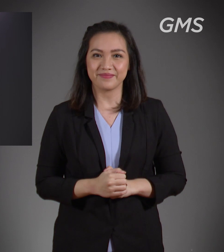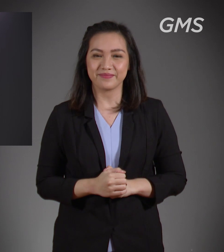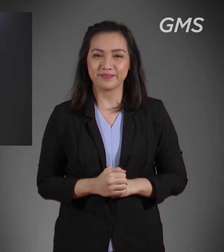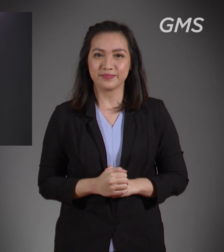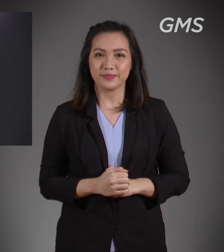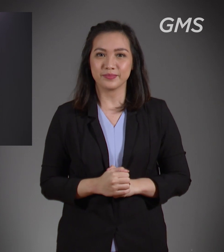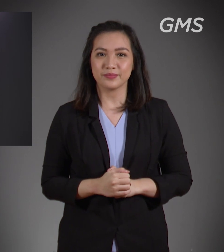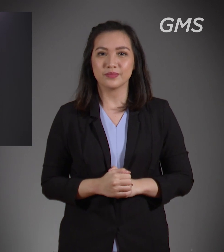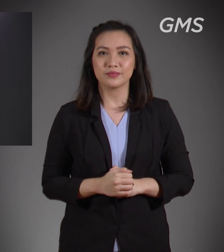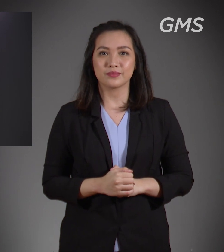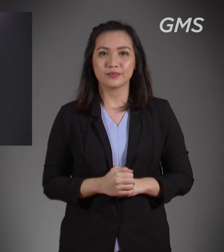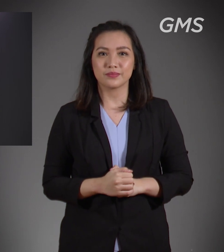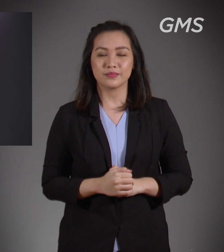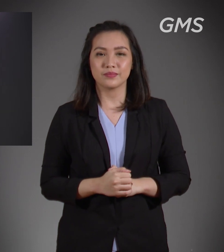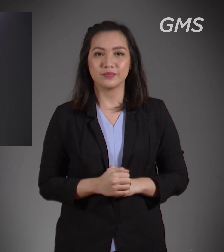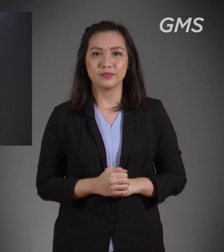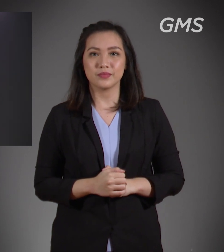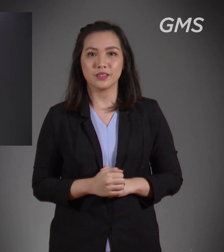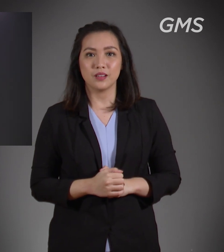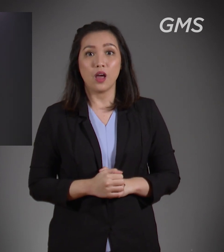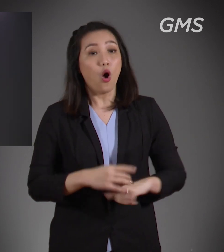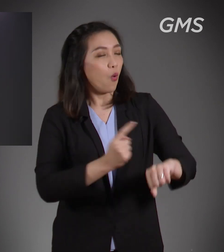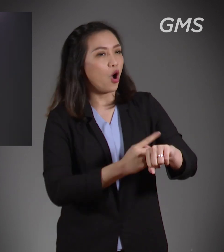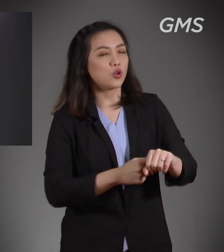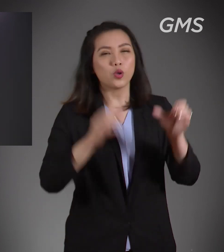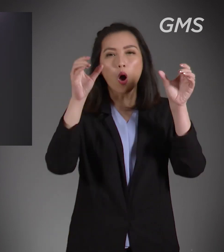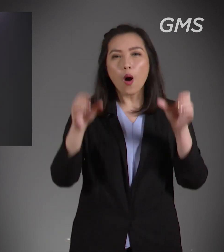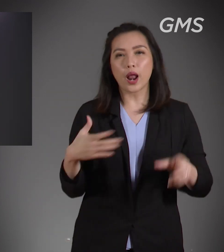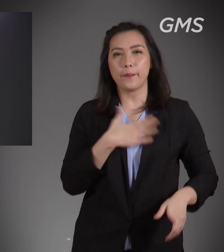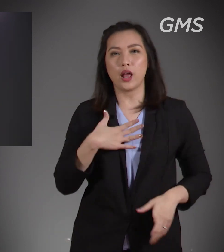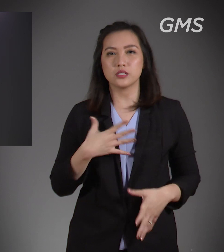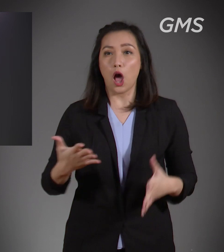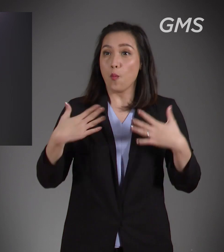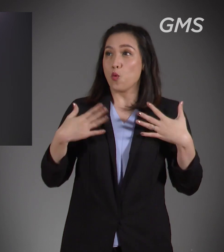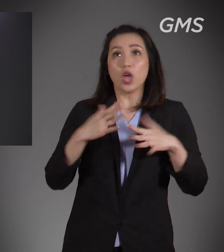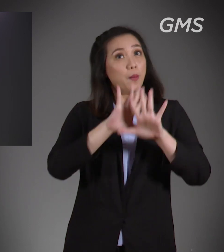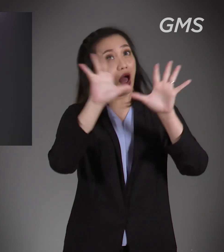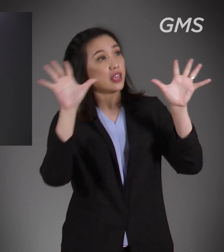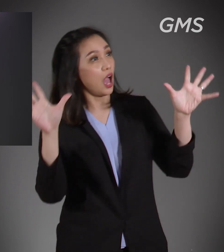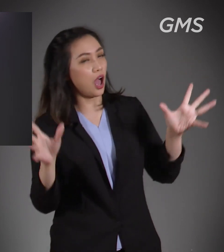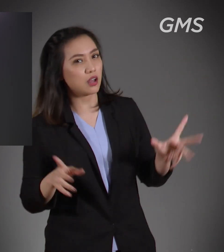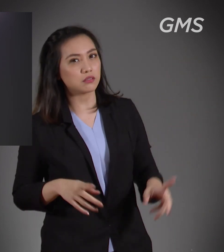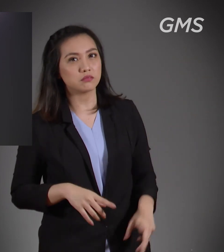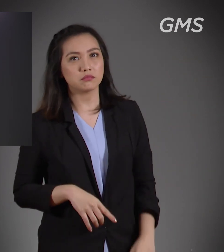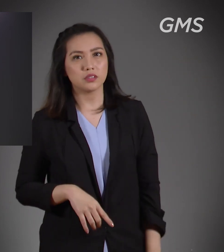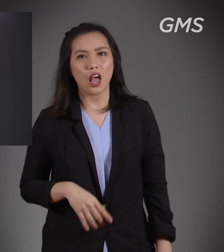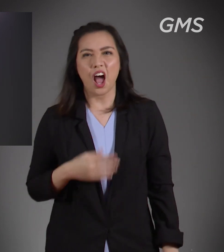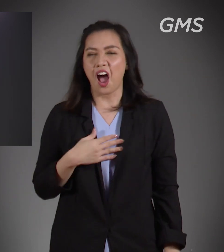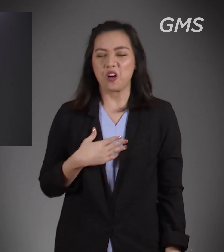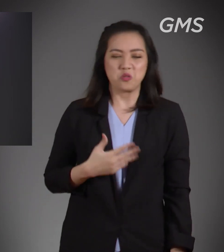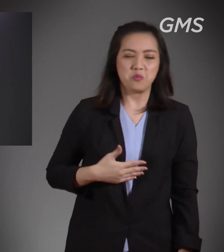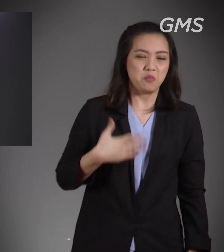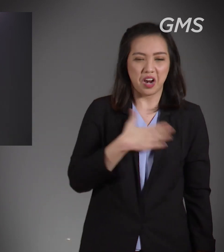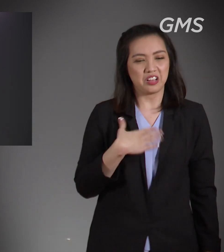Nah, itulah permulaan ketika orang merasa memiliki segala sesuatu. Ketika dia merasa bahwa sekarang semua